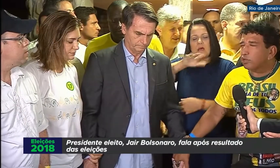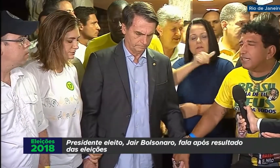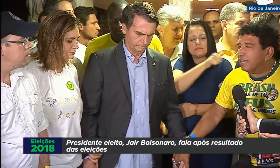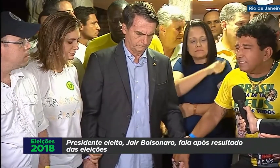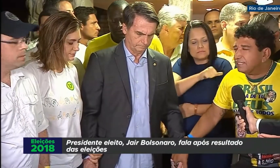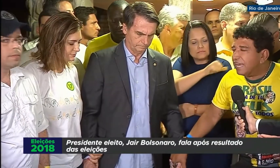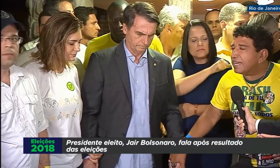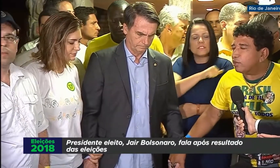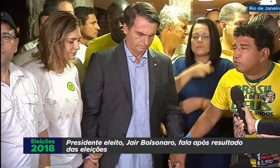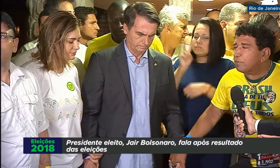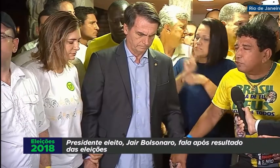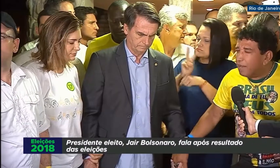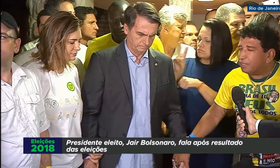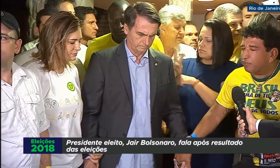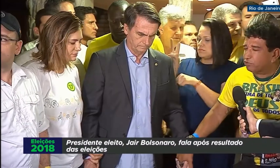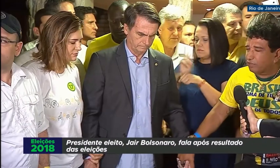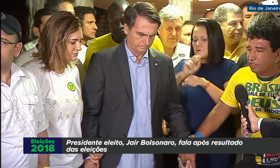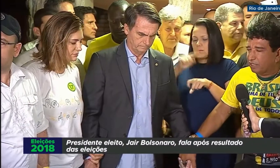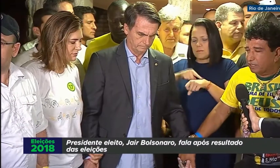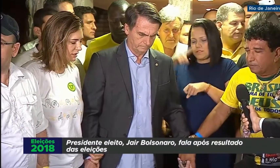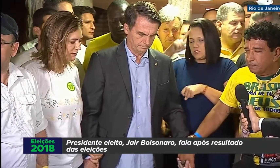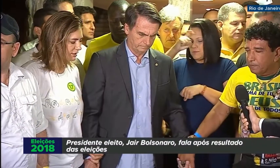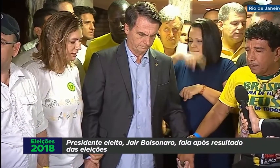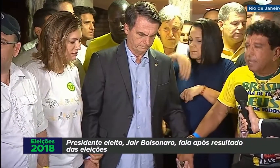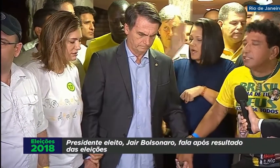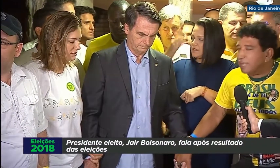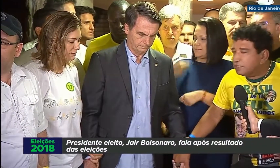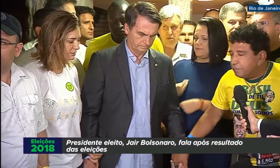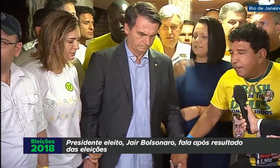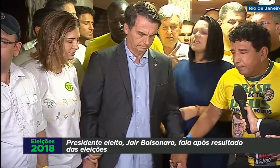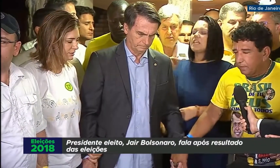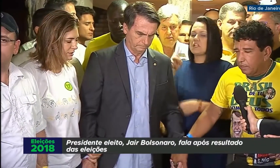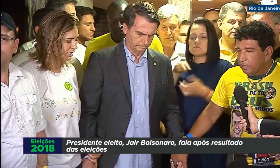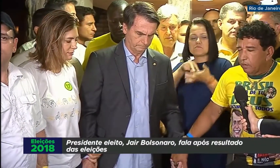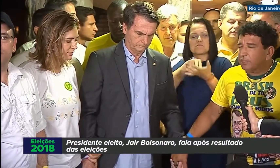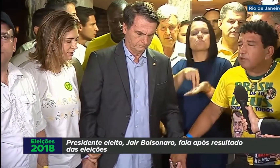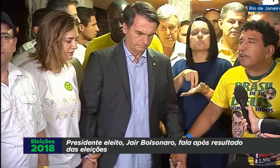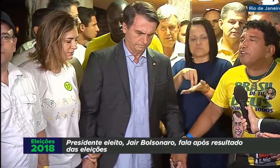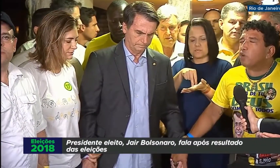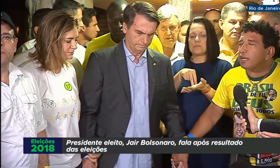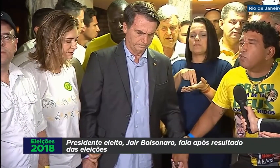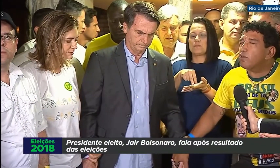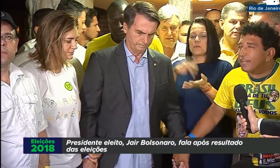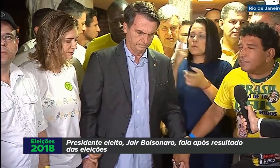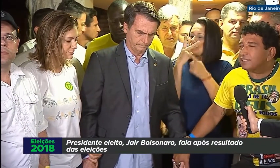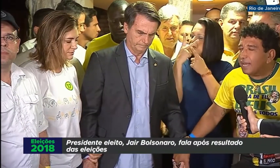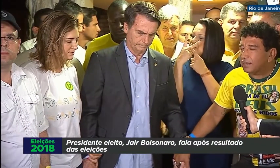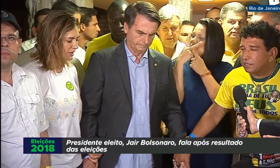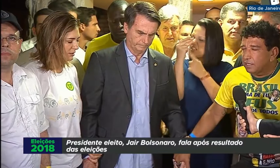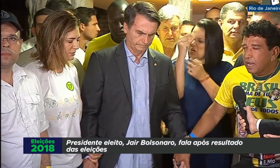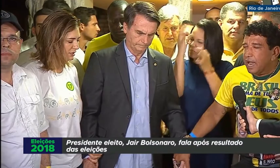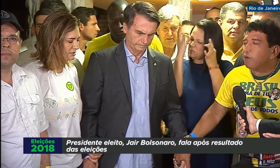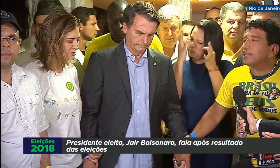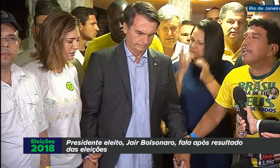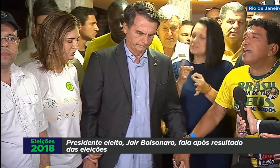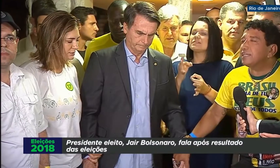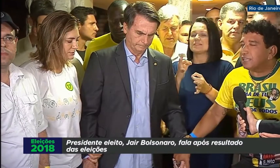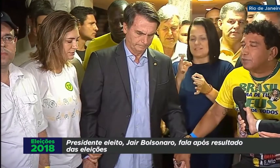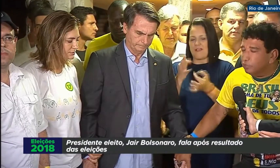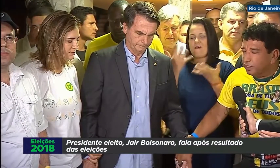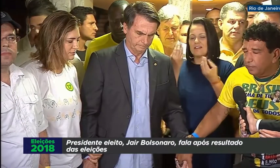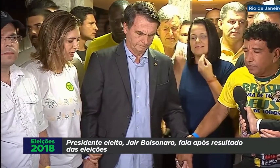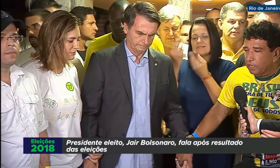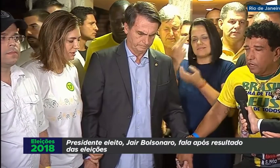cuidados de todos aqueles que cercaram no momento mais difícil da vida dele. Ele está de pé. Ó Deus, a vitória concretizada. Agora dê a